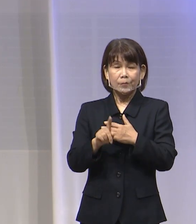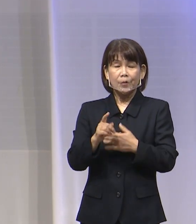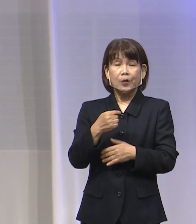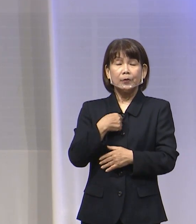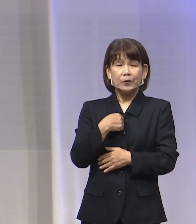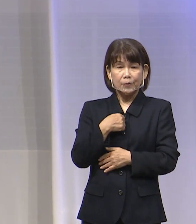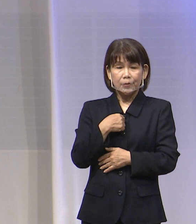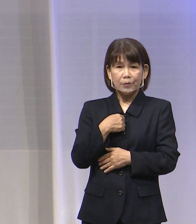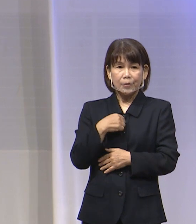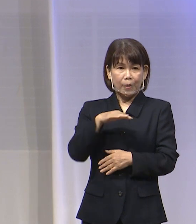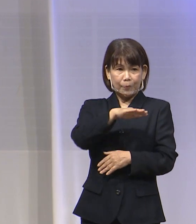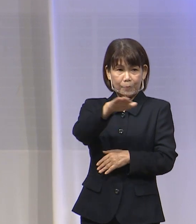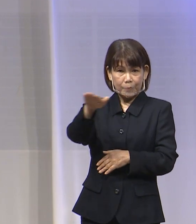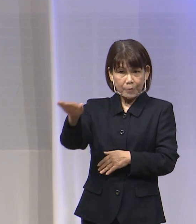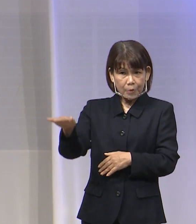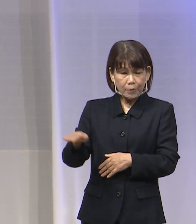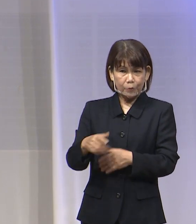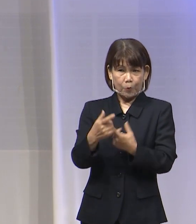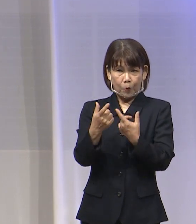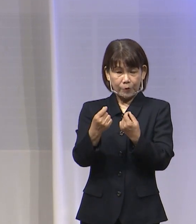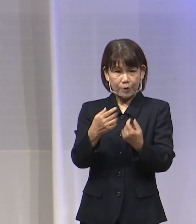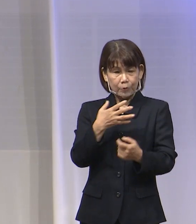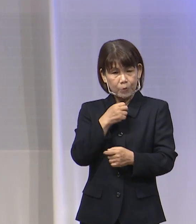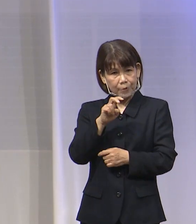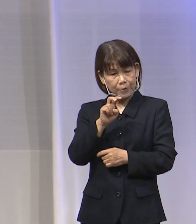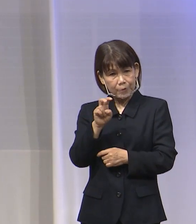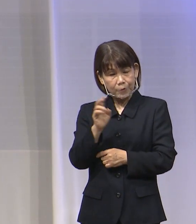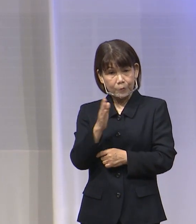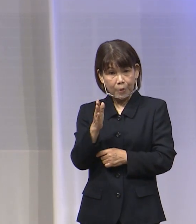と同じ年頃の頃に